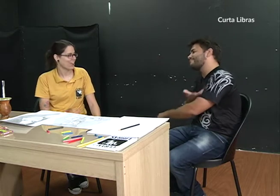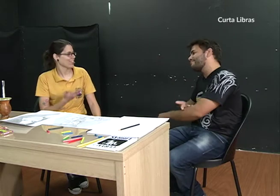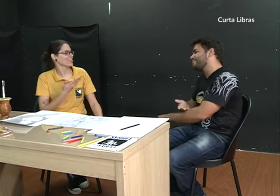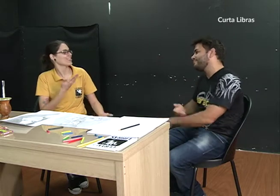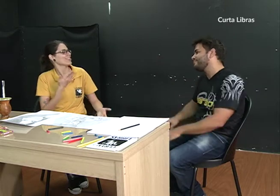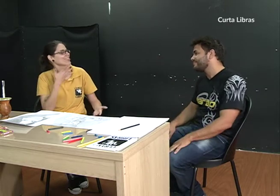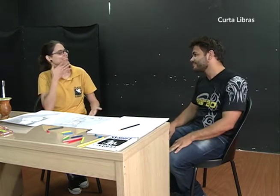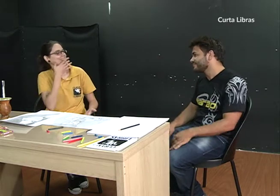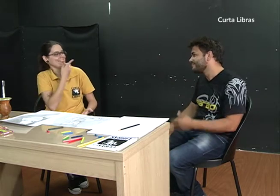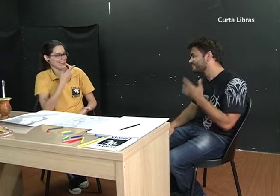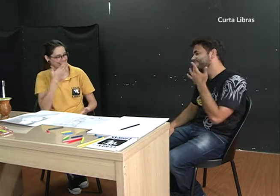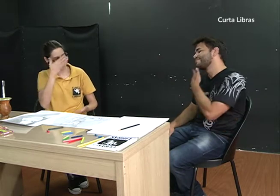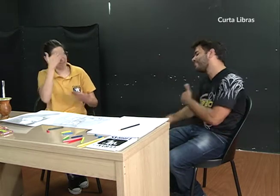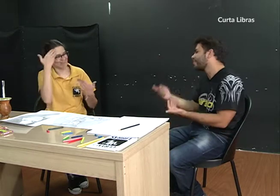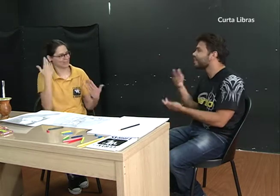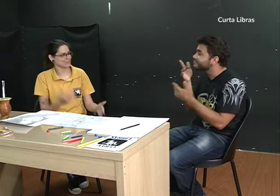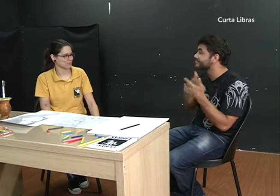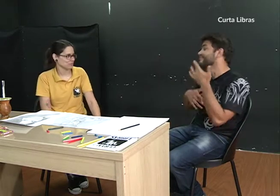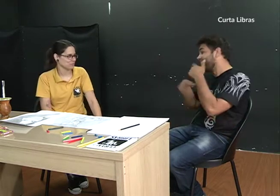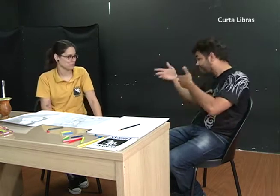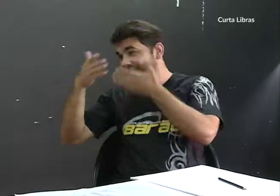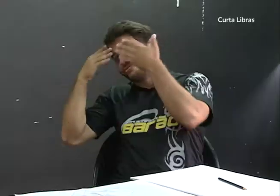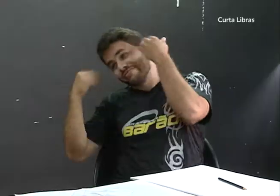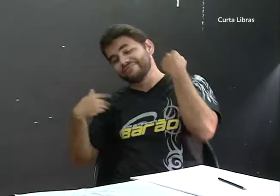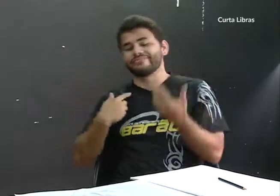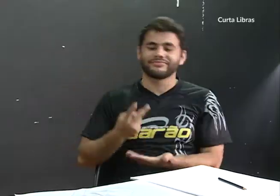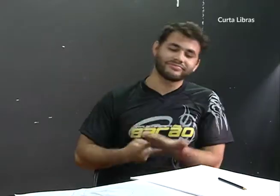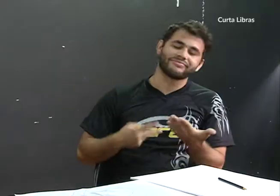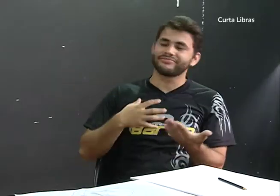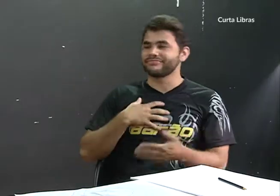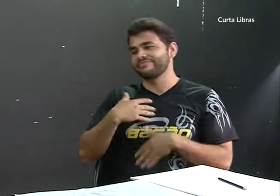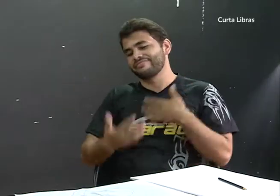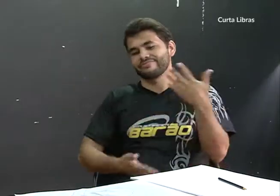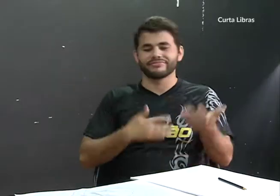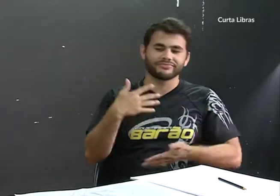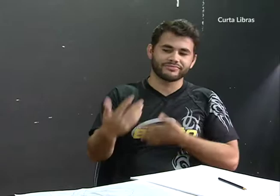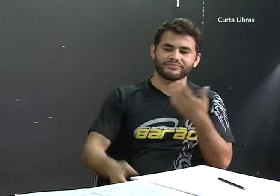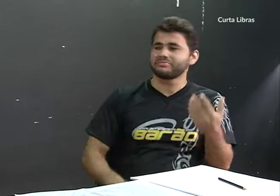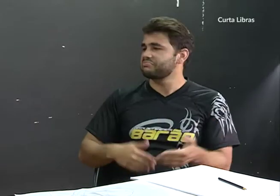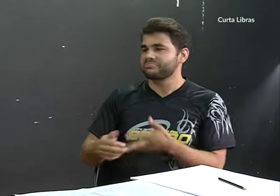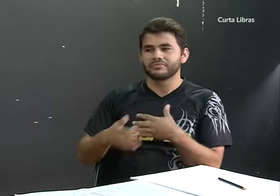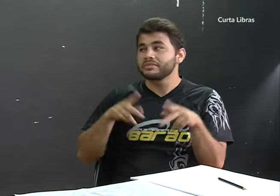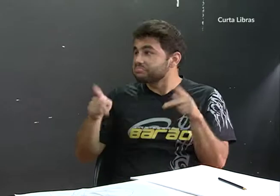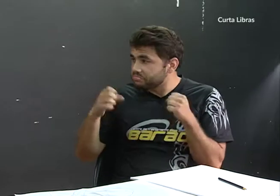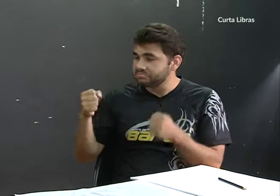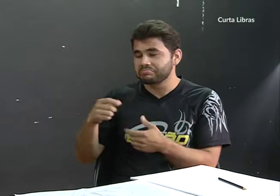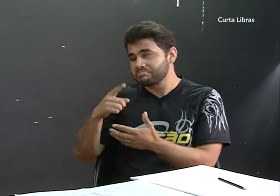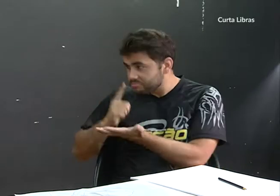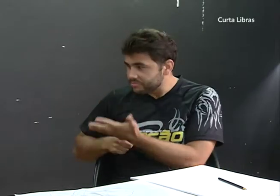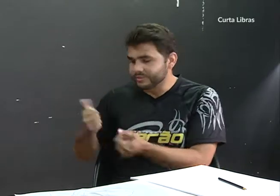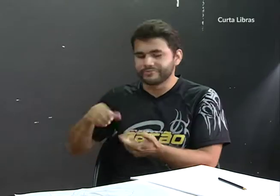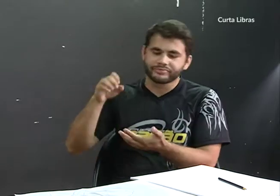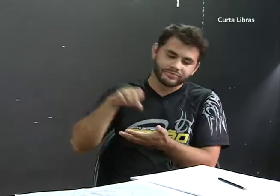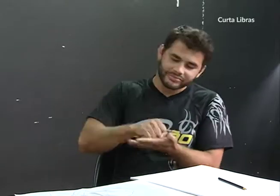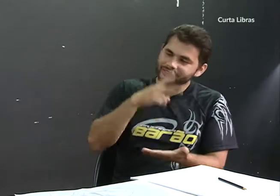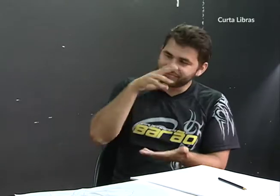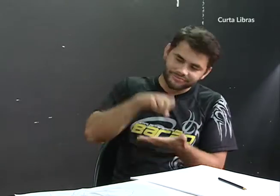É um lazer, né? Isso, é um momento de lazer e prazer. Não envolve trabalho nada. Mas às vezes uma pessoa pede para eu fazer uma imagem